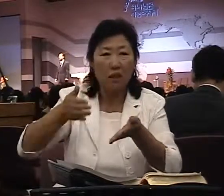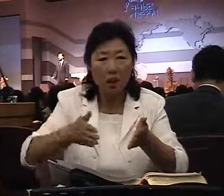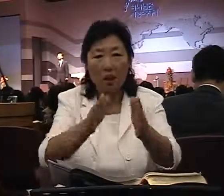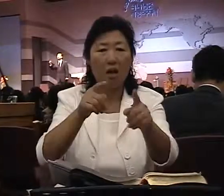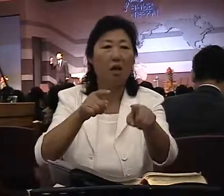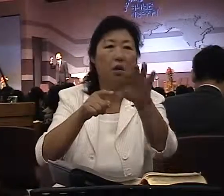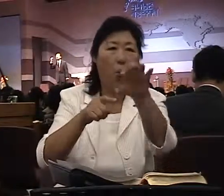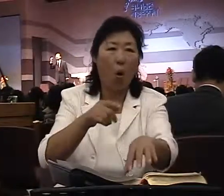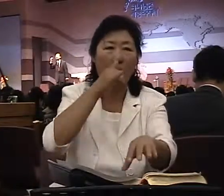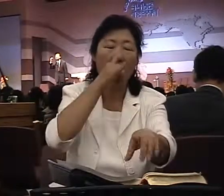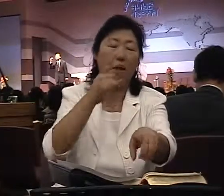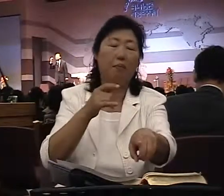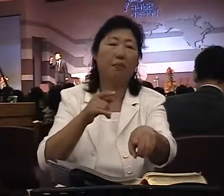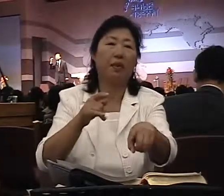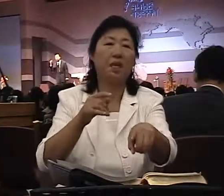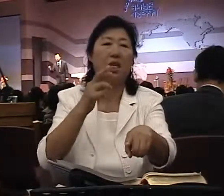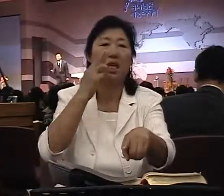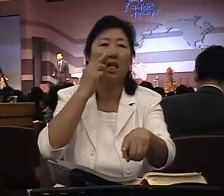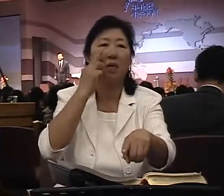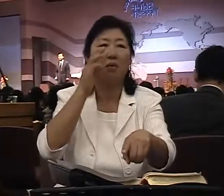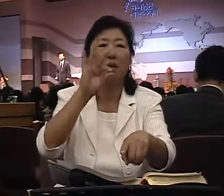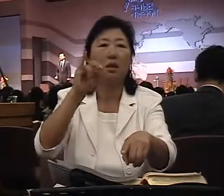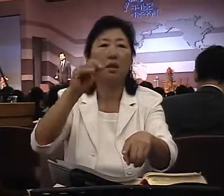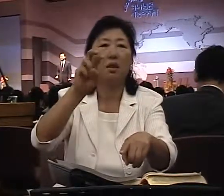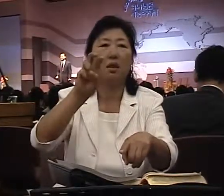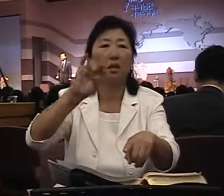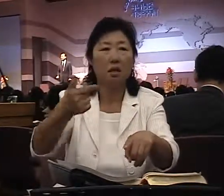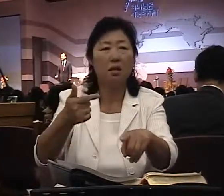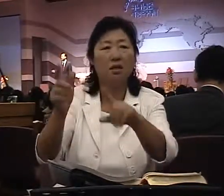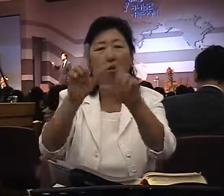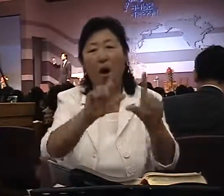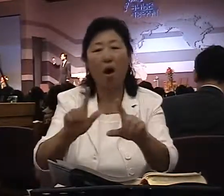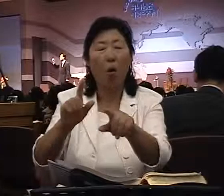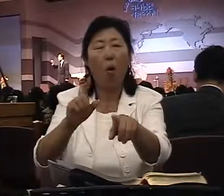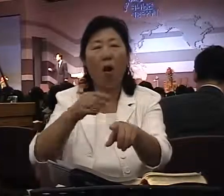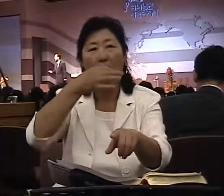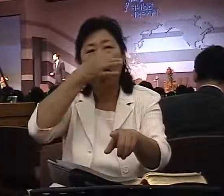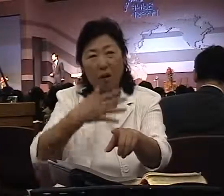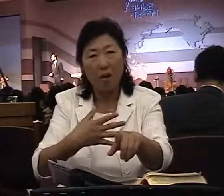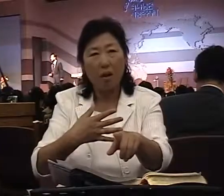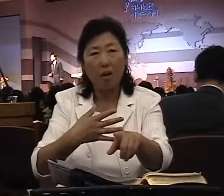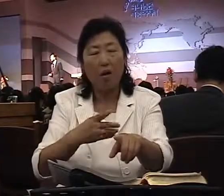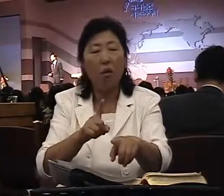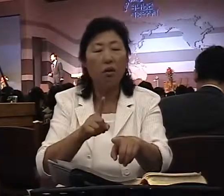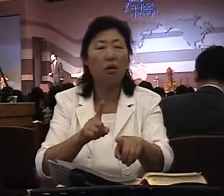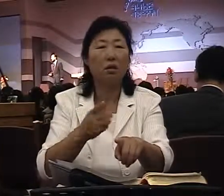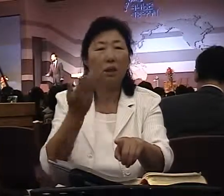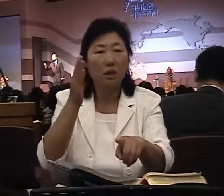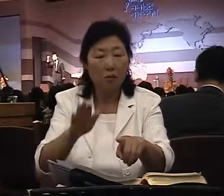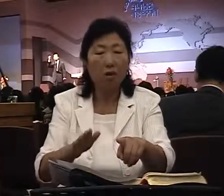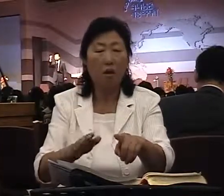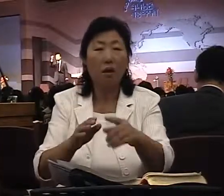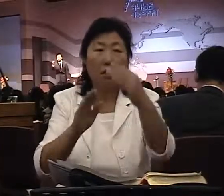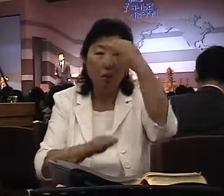힘들다가 어떻게 눈치 봅니까? 이것이 성도들을 사랑하는 길, 이것이 성도들을 살리는